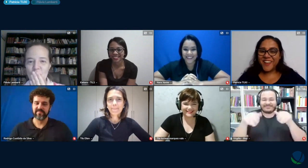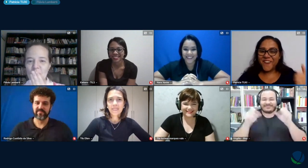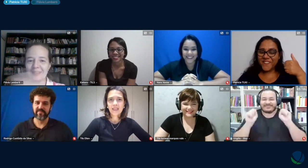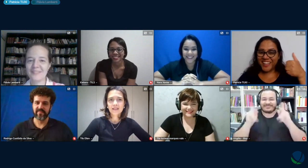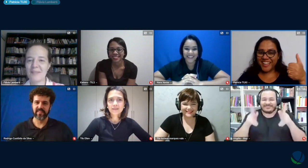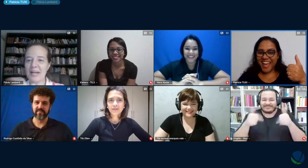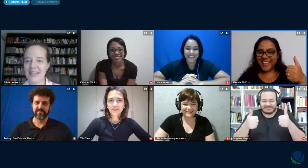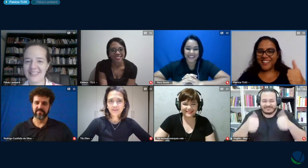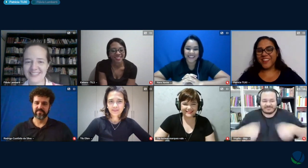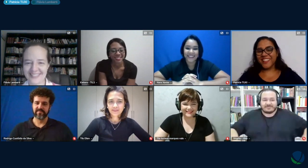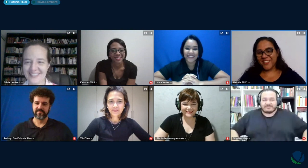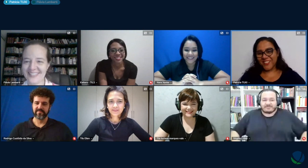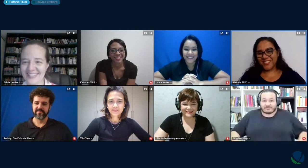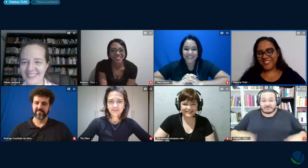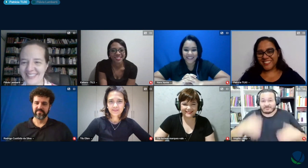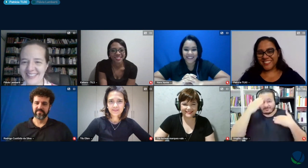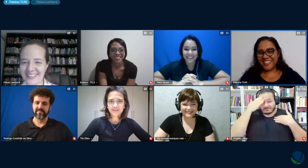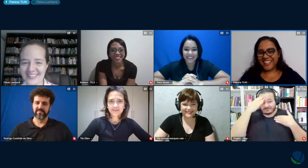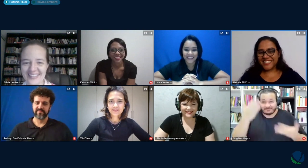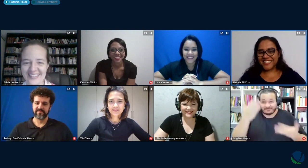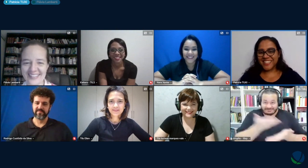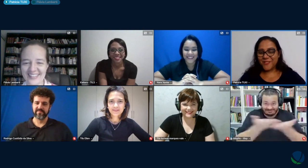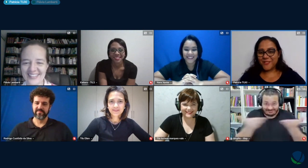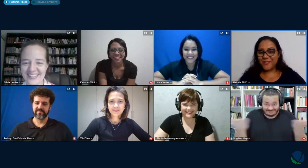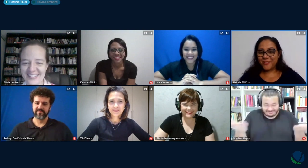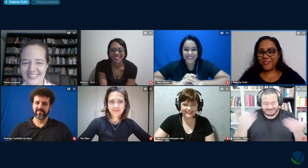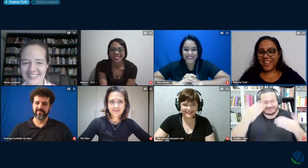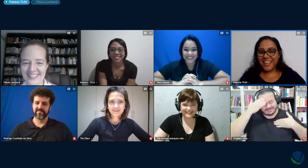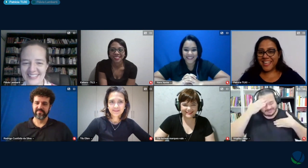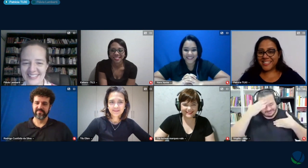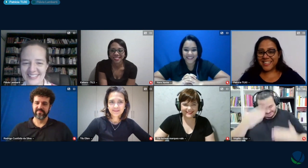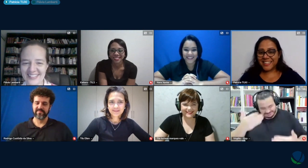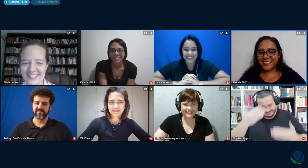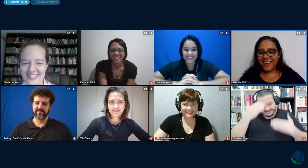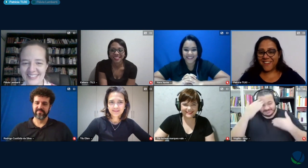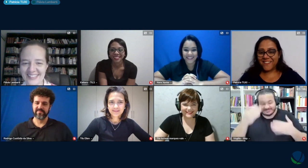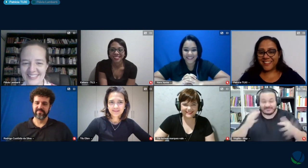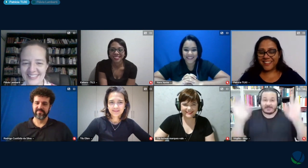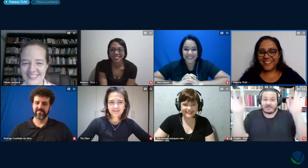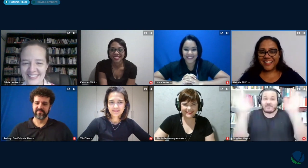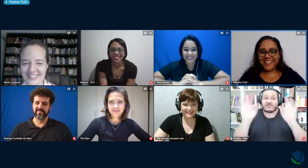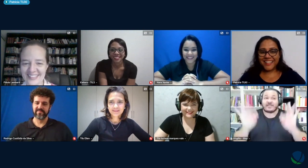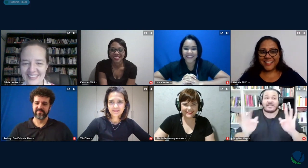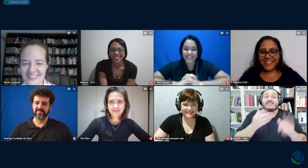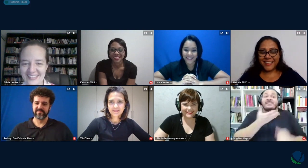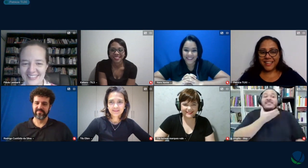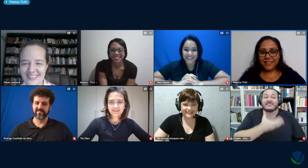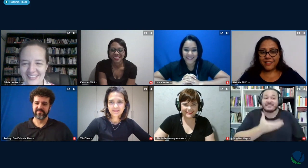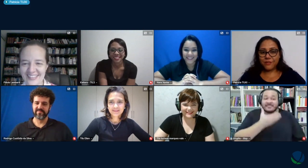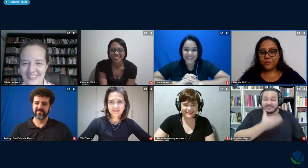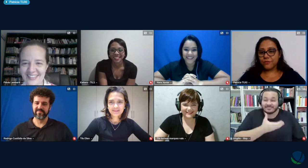certo? Obrigada para todos. Gratidão, um feliz Natal.